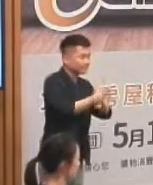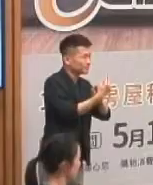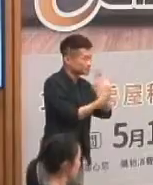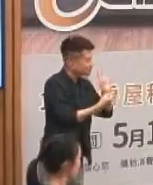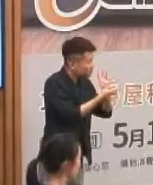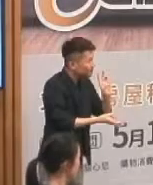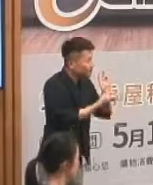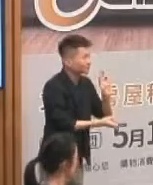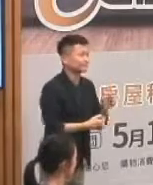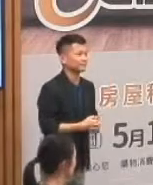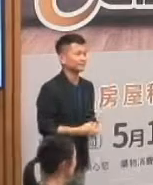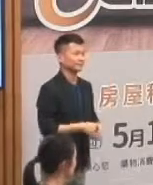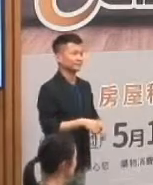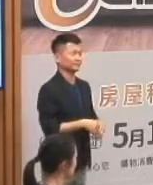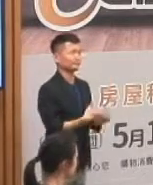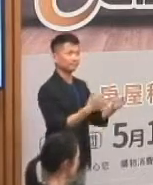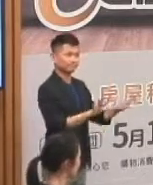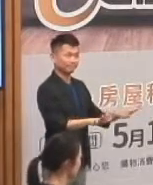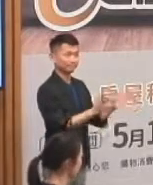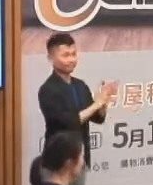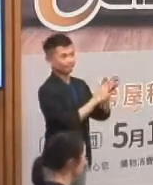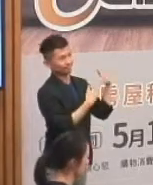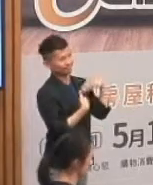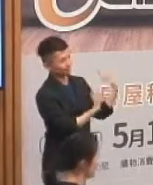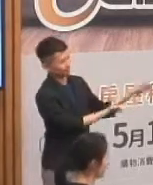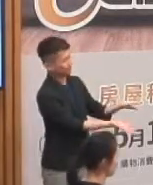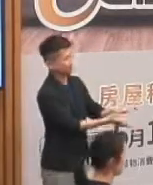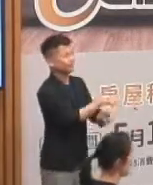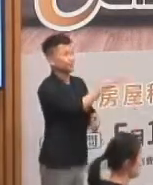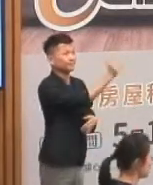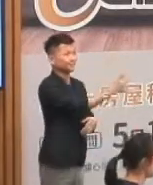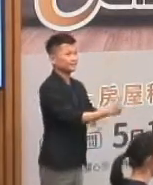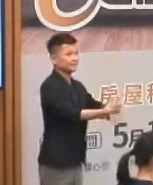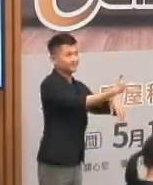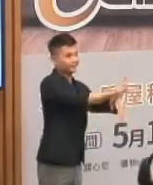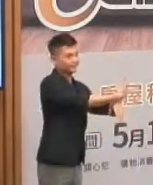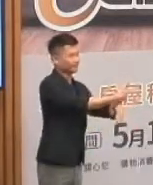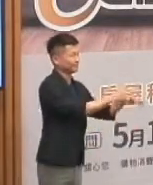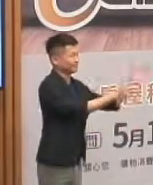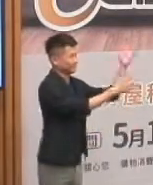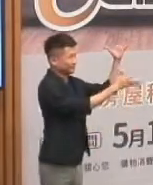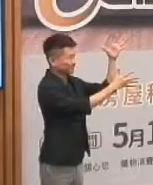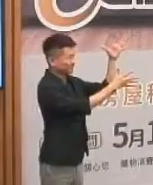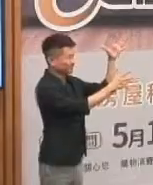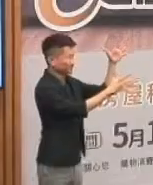说明，也让我们把时间用掌声一起来欢迎处长，掌声欢迎。